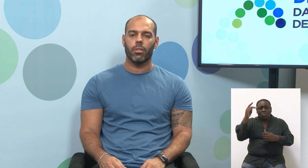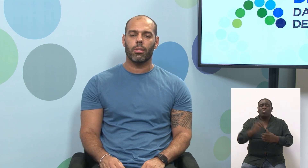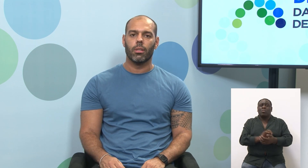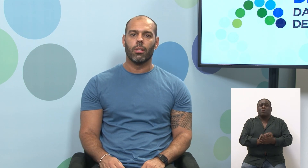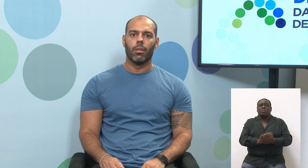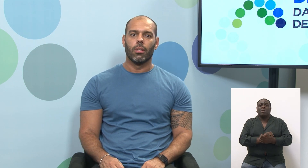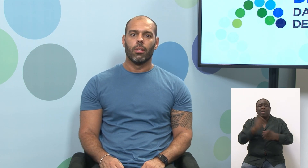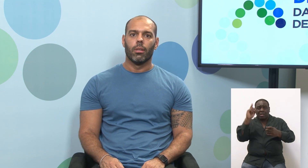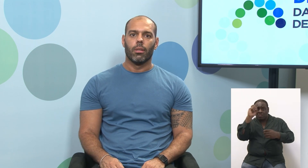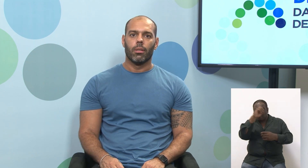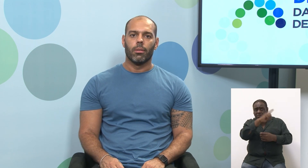estudantes?